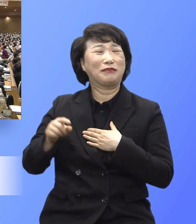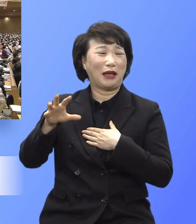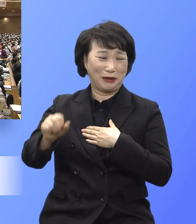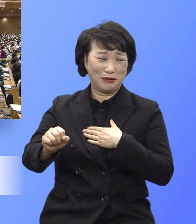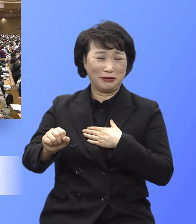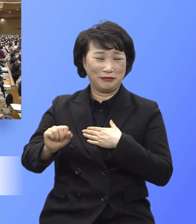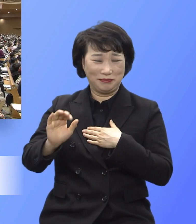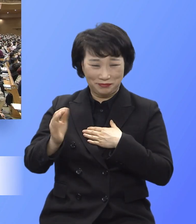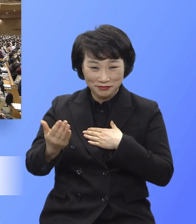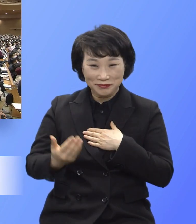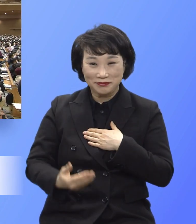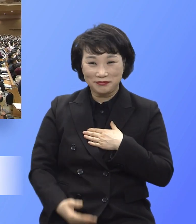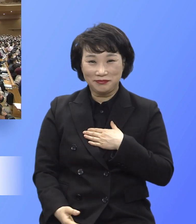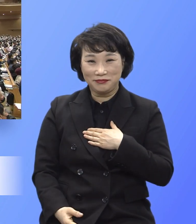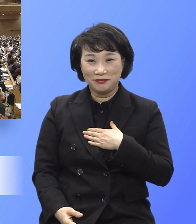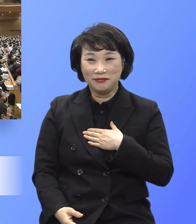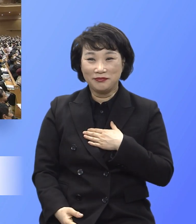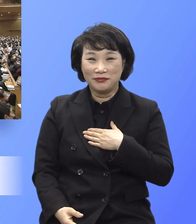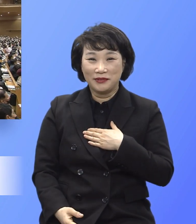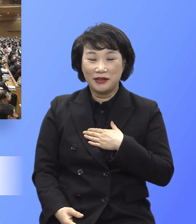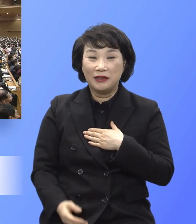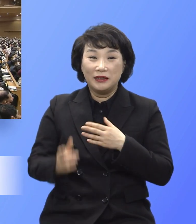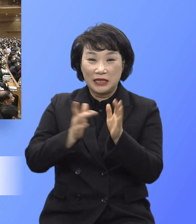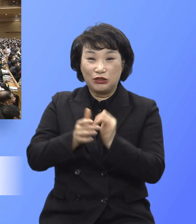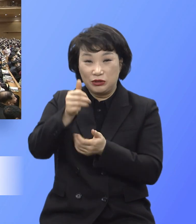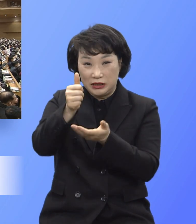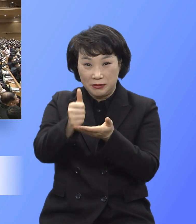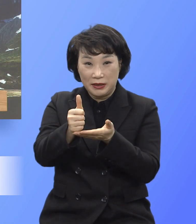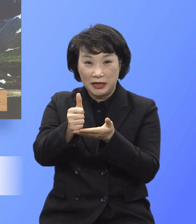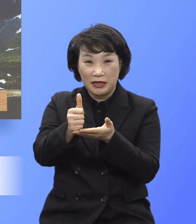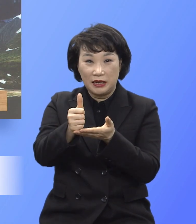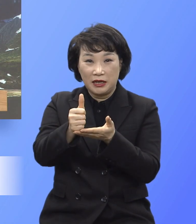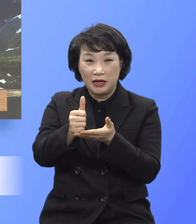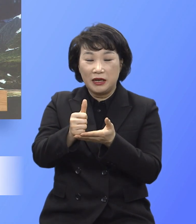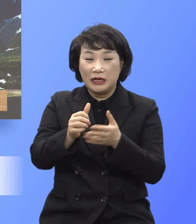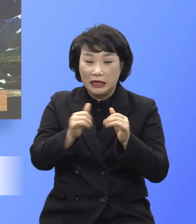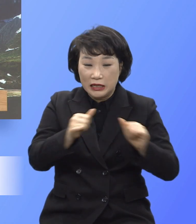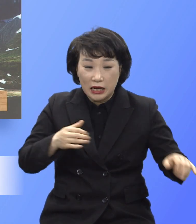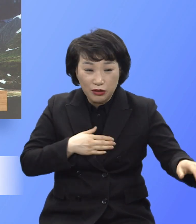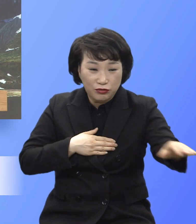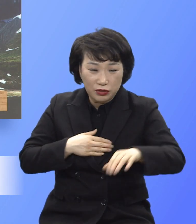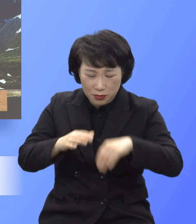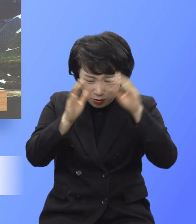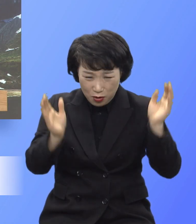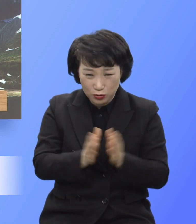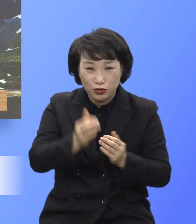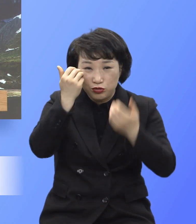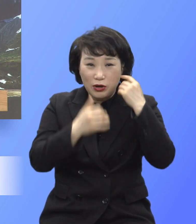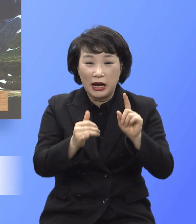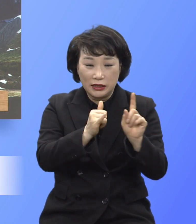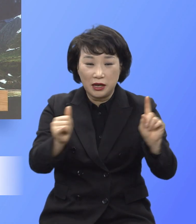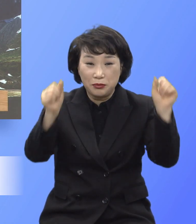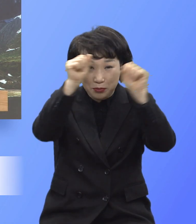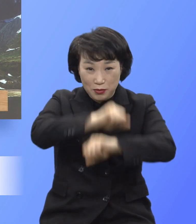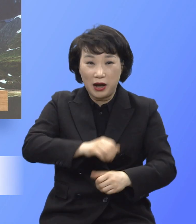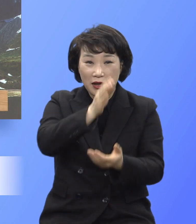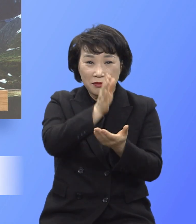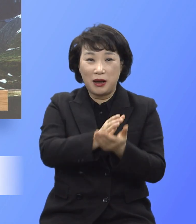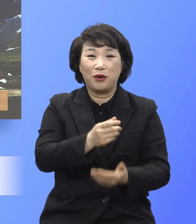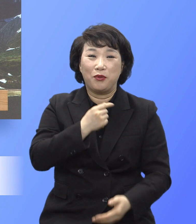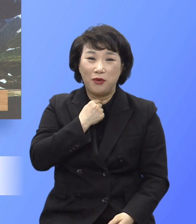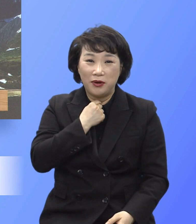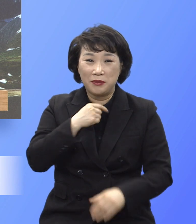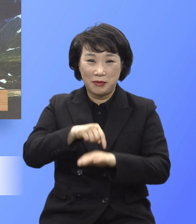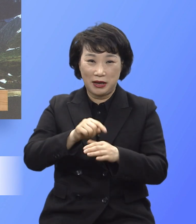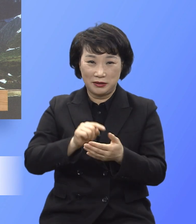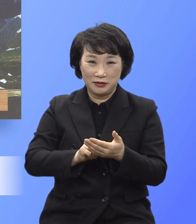것입니다. 그리고 예수께서 온 인류가 한 사람도 멸망치 않기를